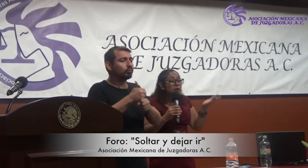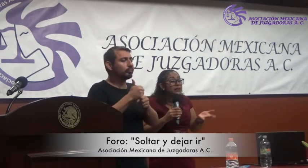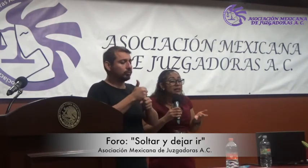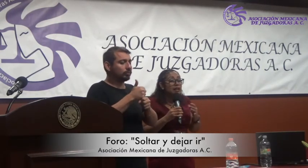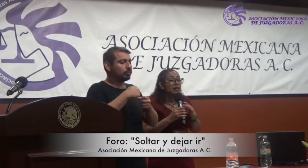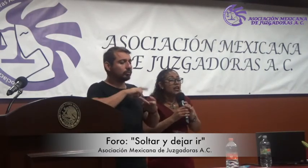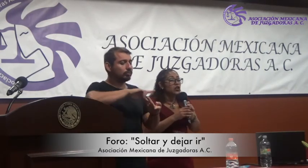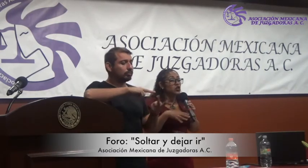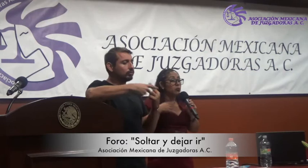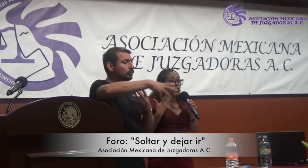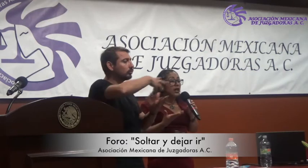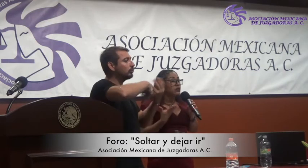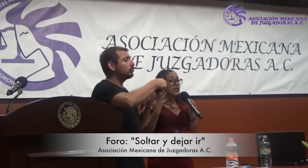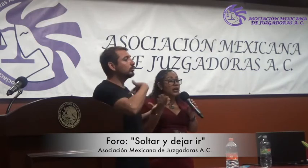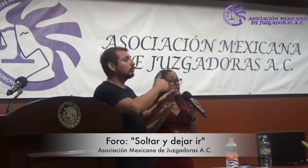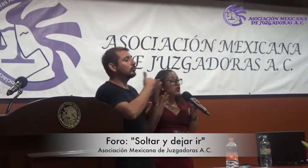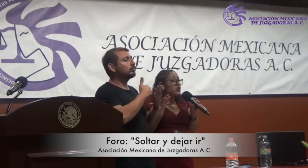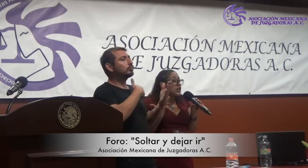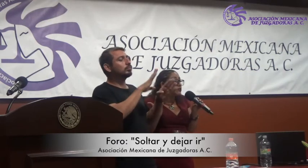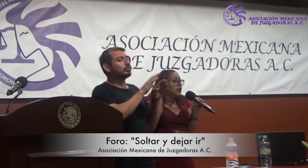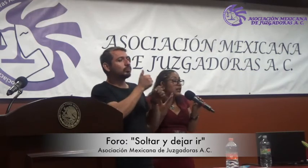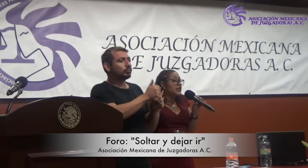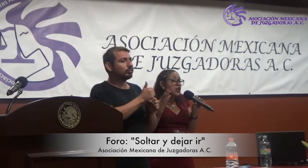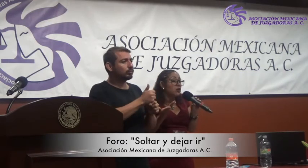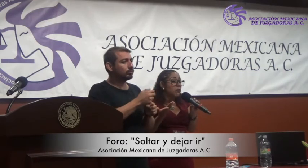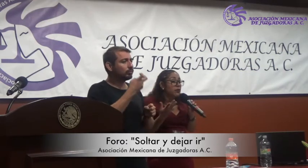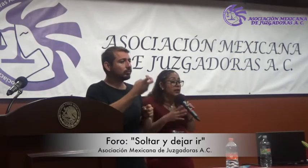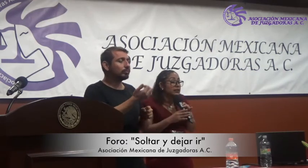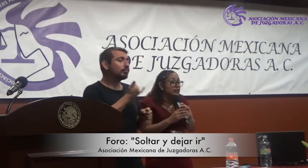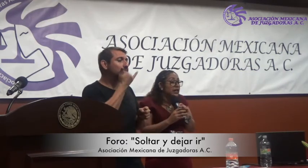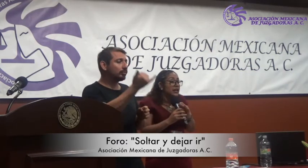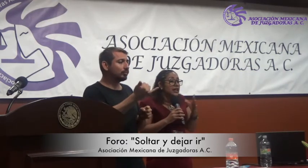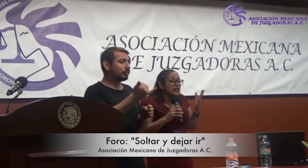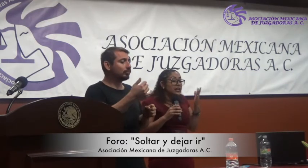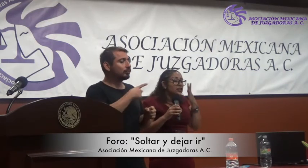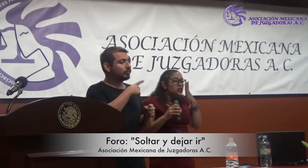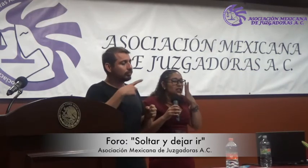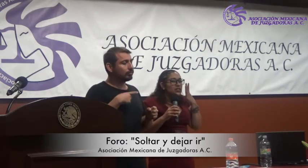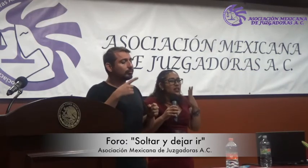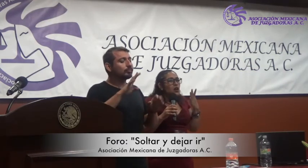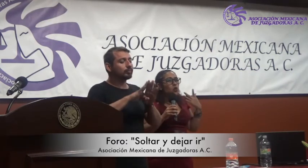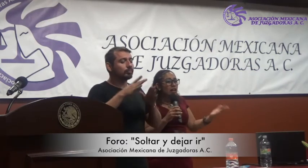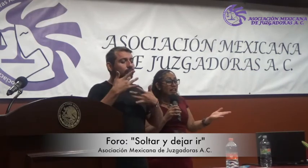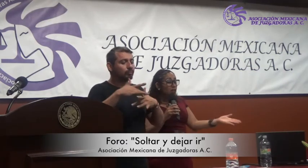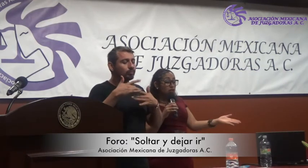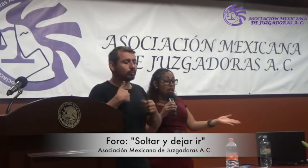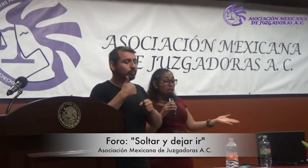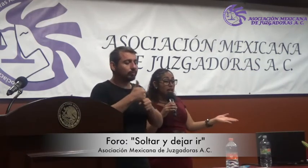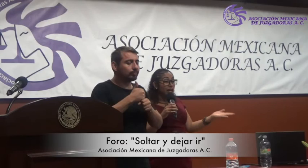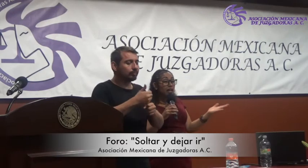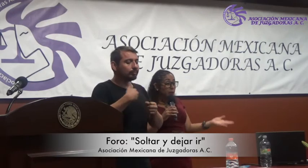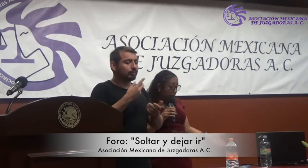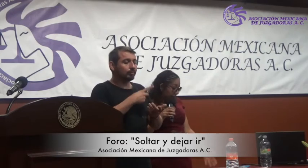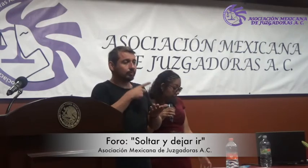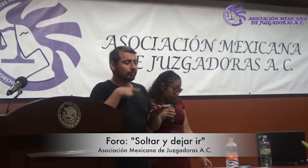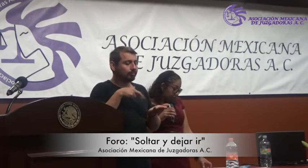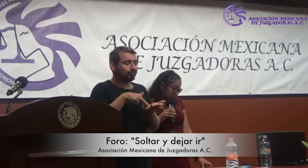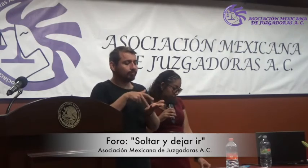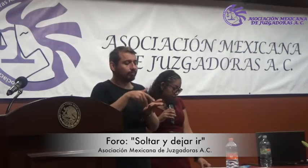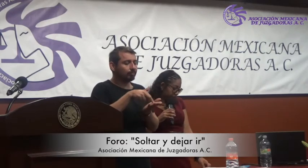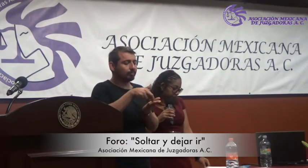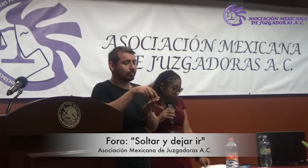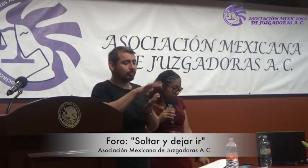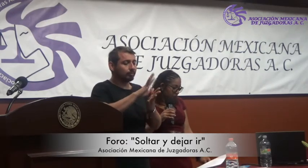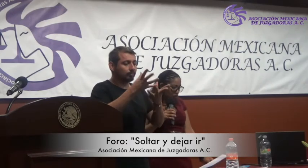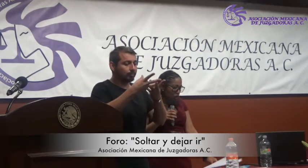el tiempo va a estar supurando y sacando cosas malas y que no va a poder cerrar, y entonces cualquier cosa que llegue le va a hacer